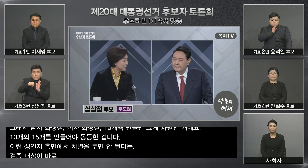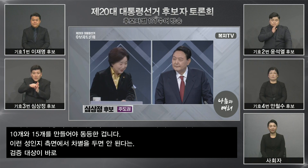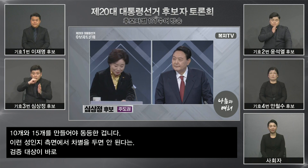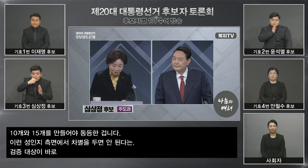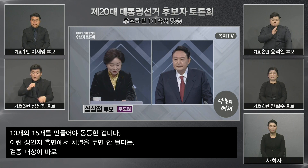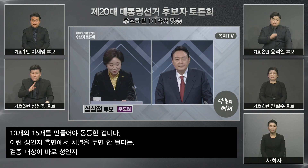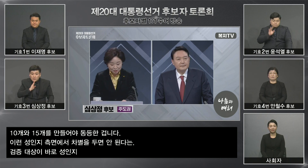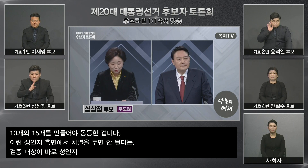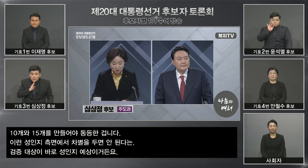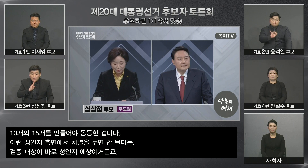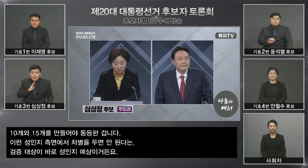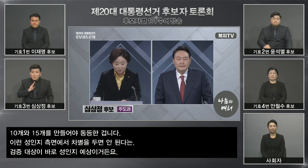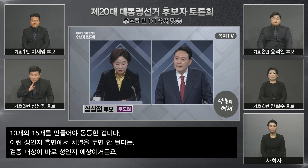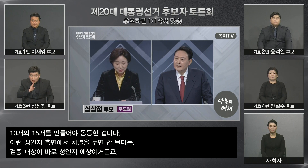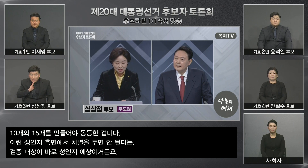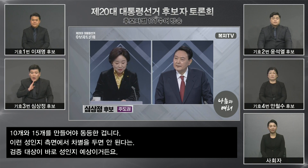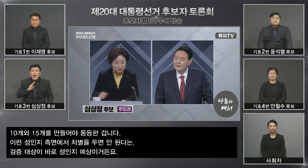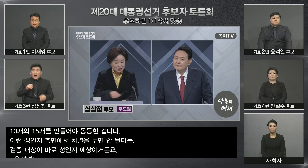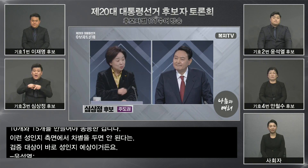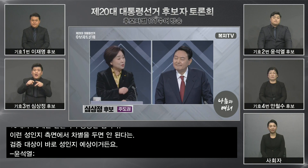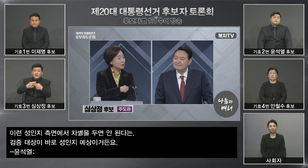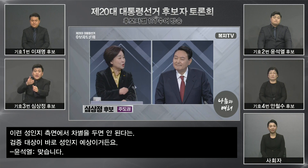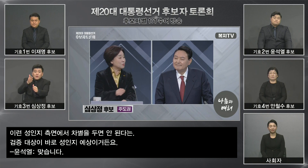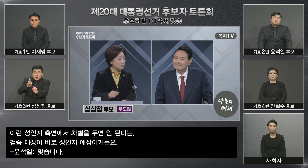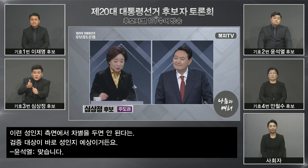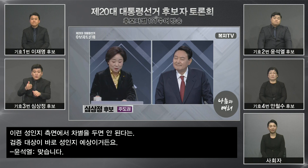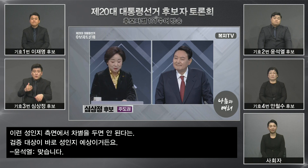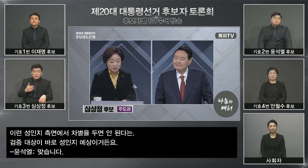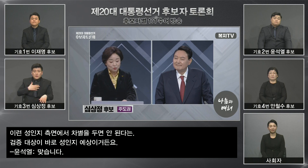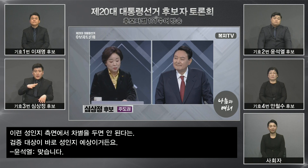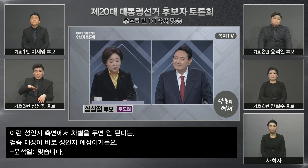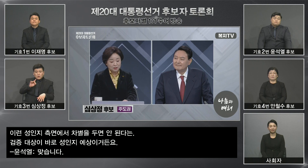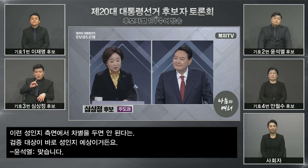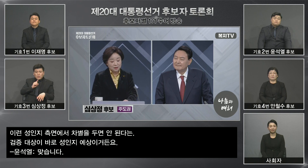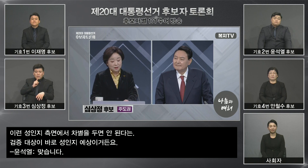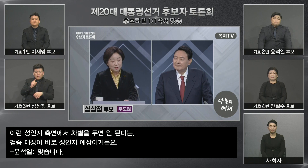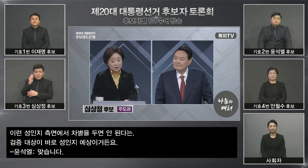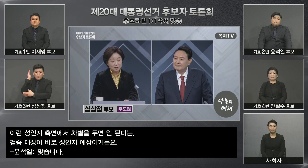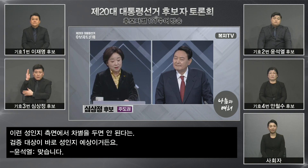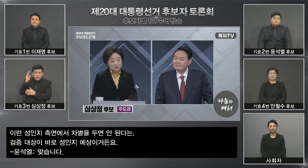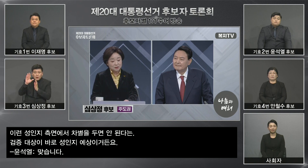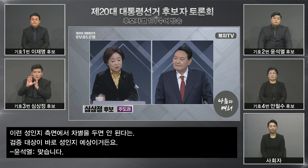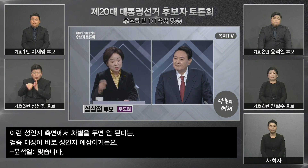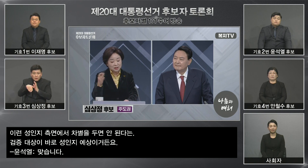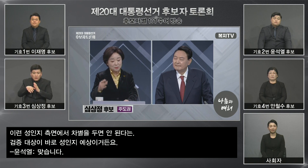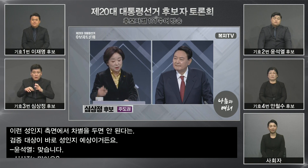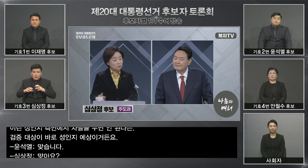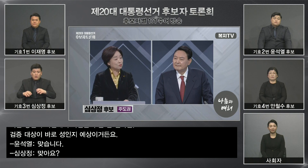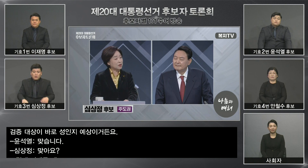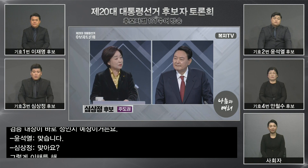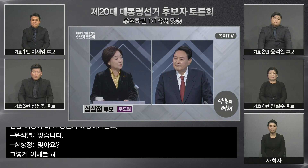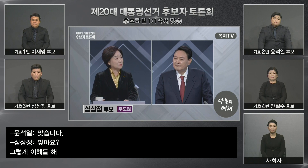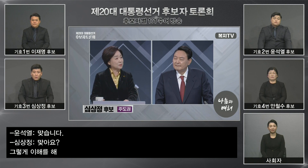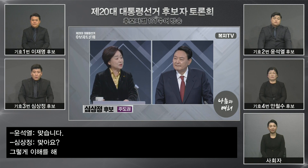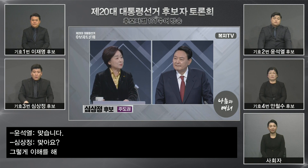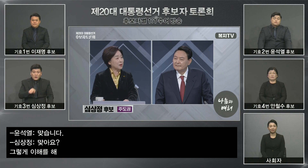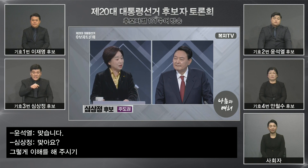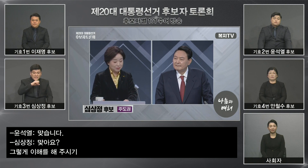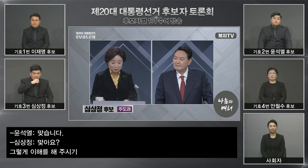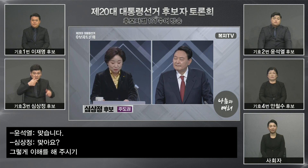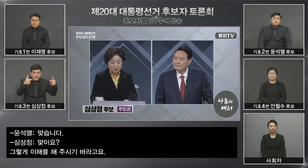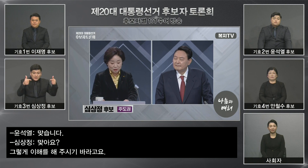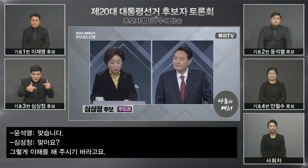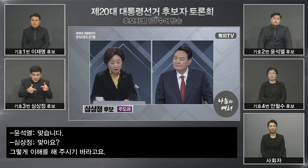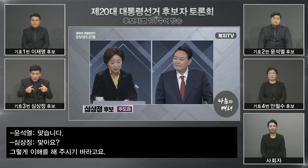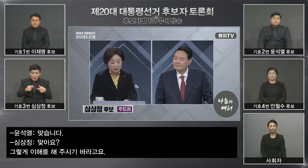네. 네, 그렇게 이해를 해주시기 바라고요. 근데 제가 처음에 말씀하실 때 이거 삭감해서 북핵 예산